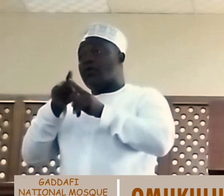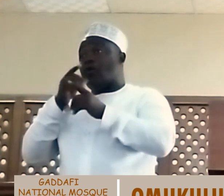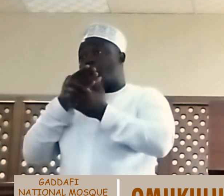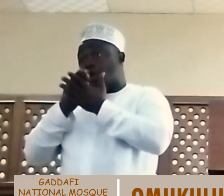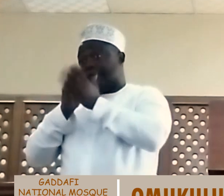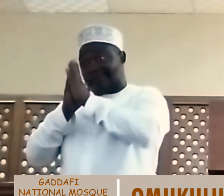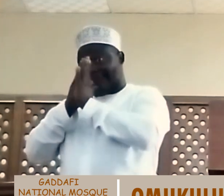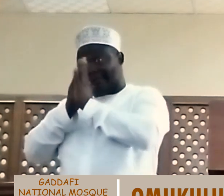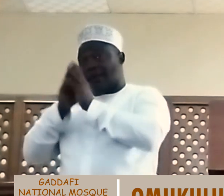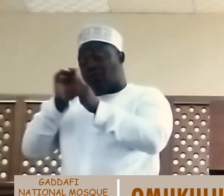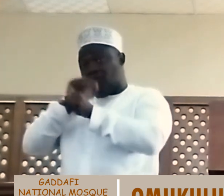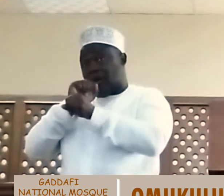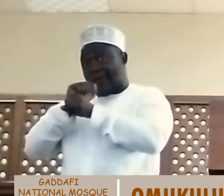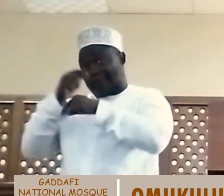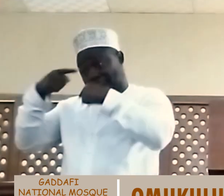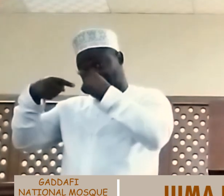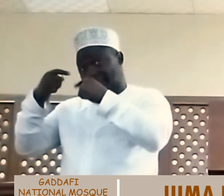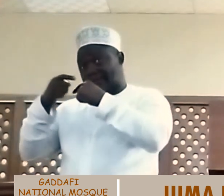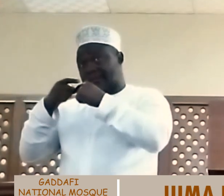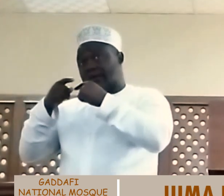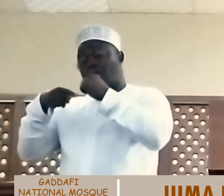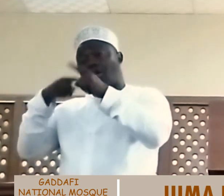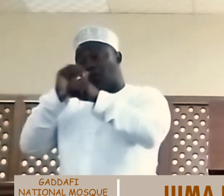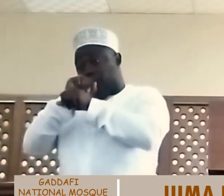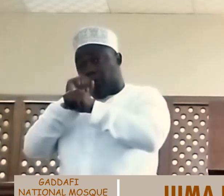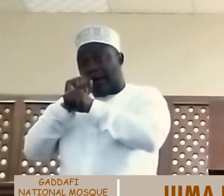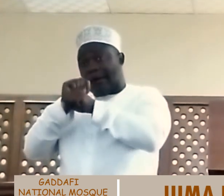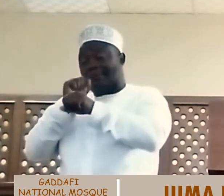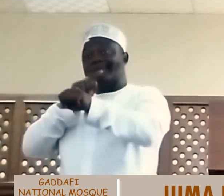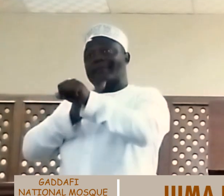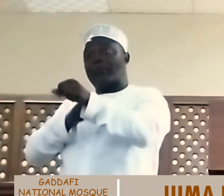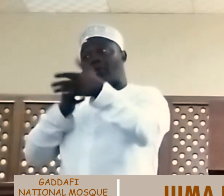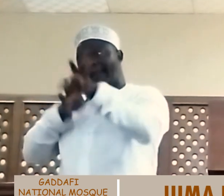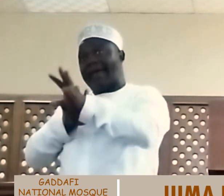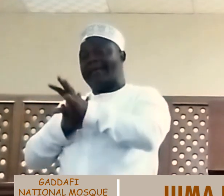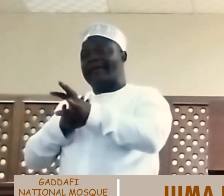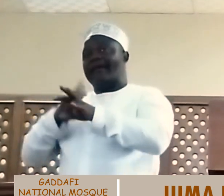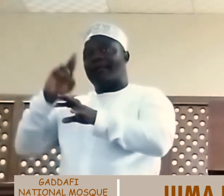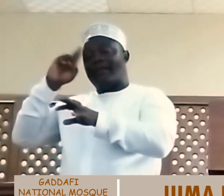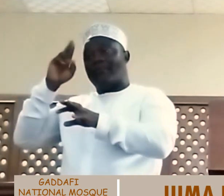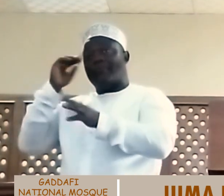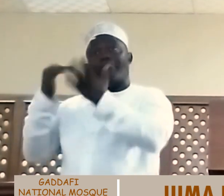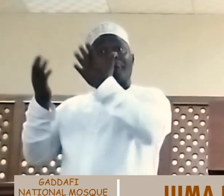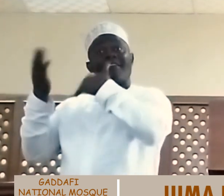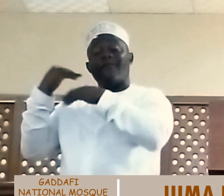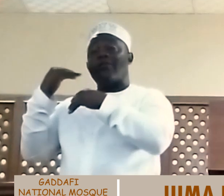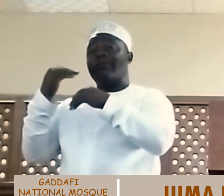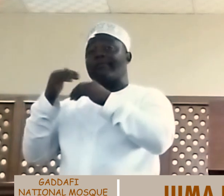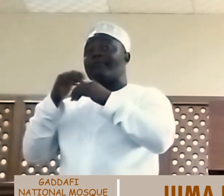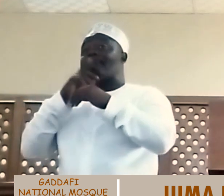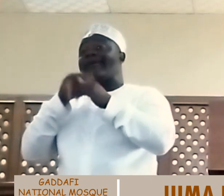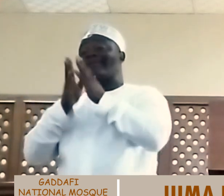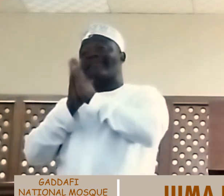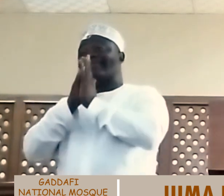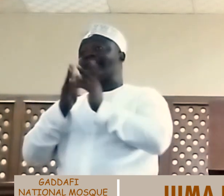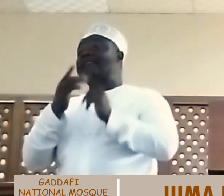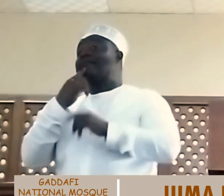للألبان وفي صحيح الجامع عن أنس بن مالك رضي الله عنه